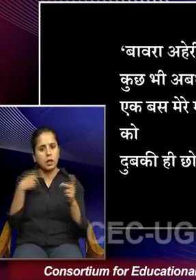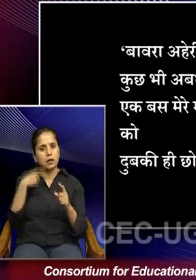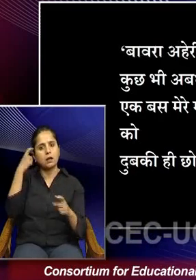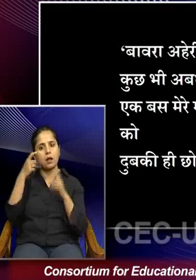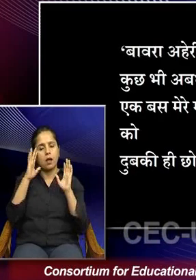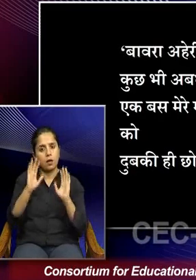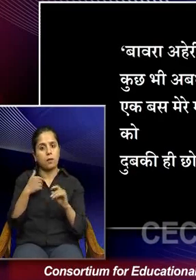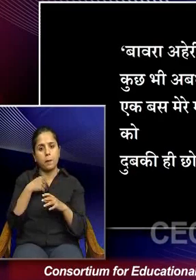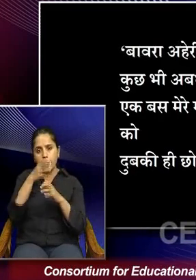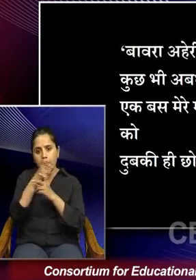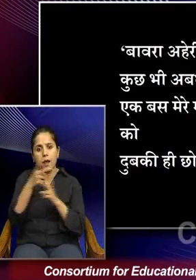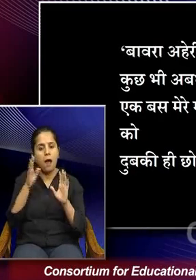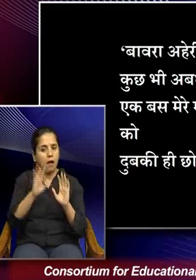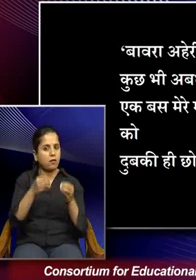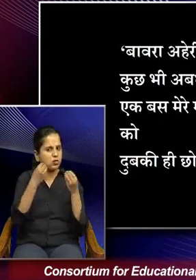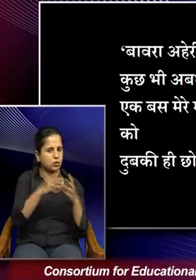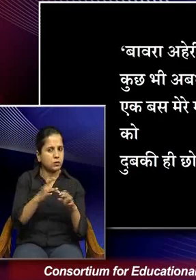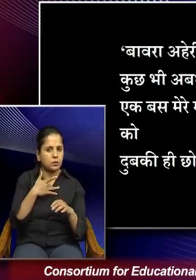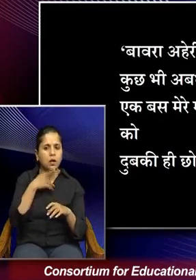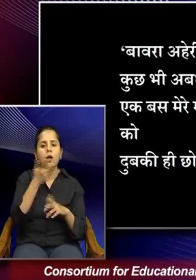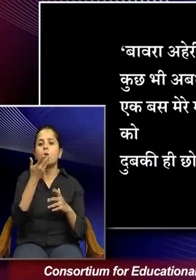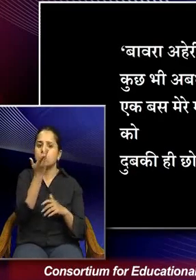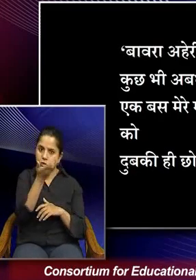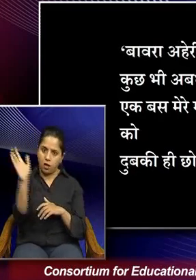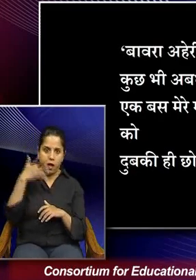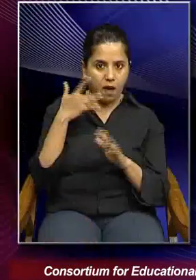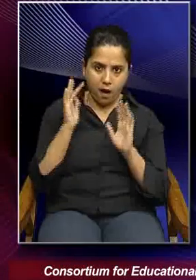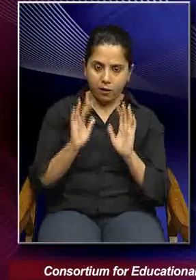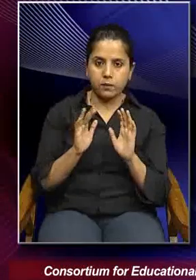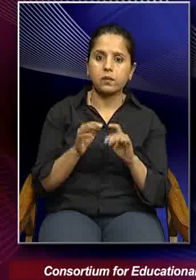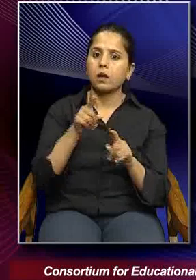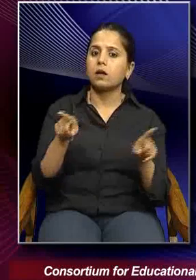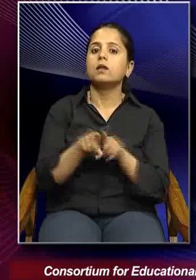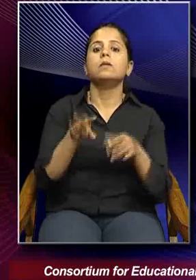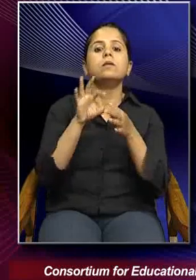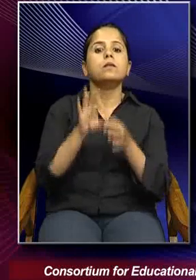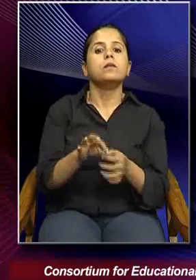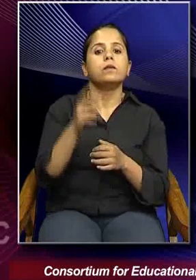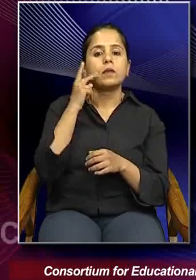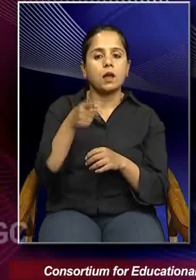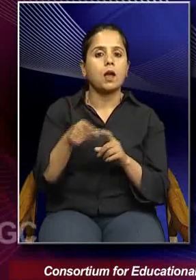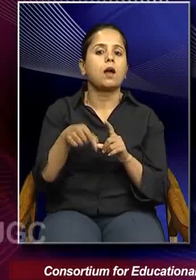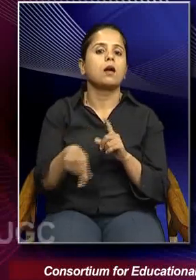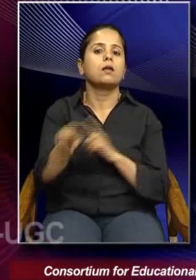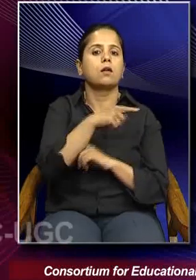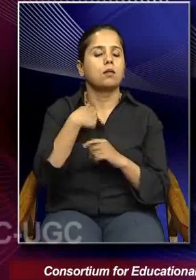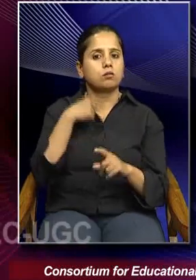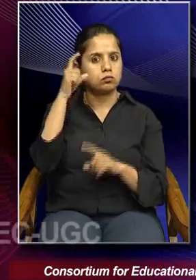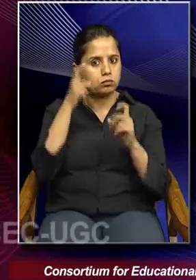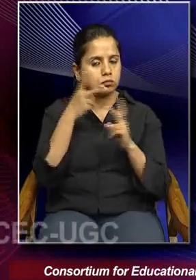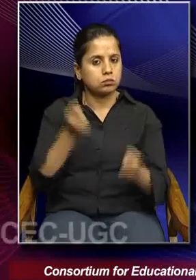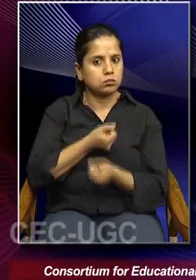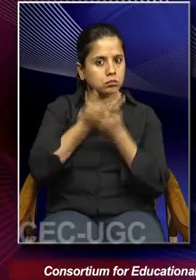डुबकी ही छोड़कर क्या तू चला जाएगा इस तरह की प्रतीकात्मक शैली में